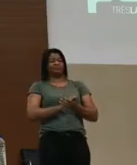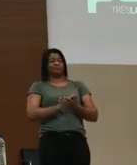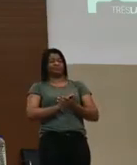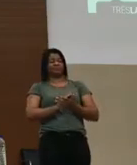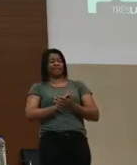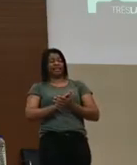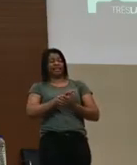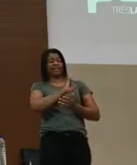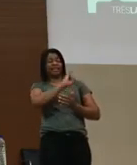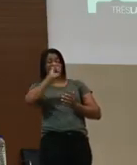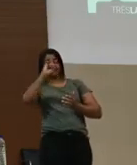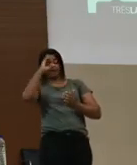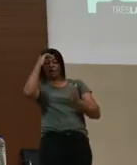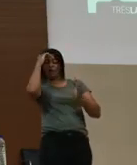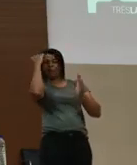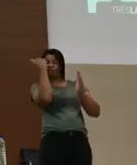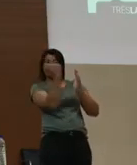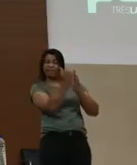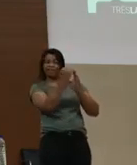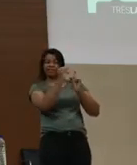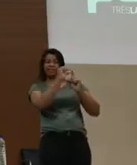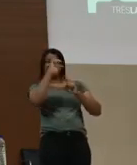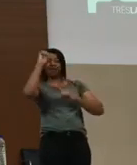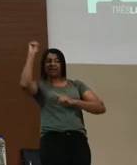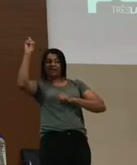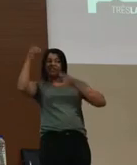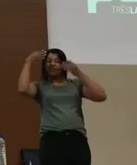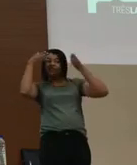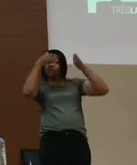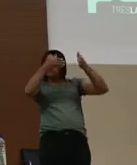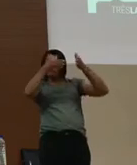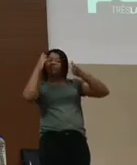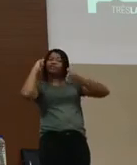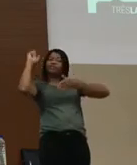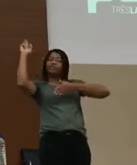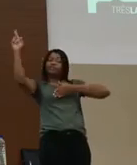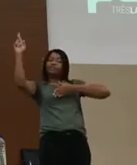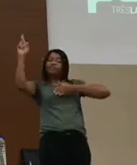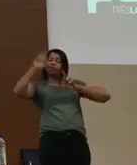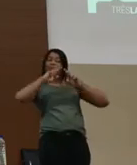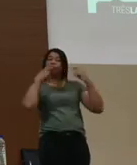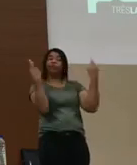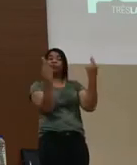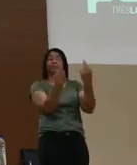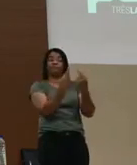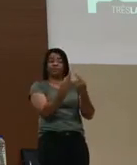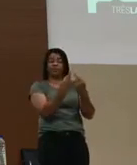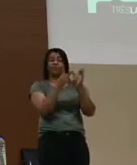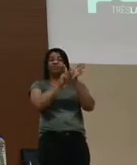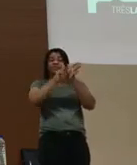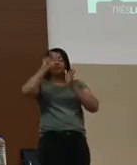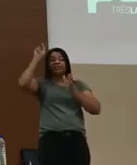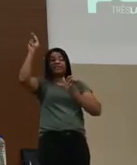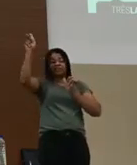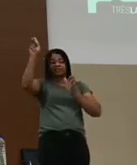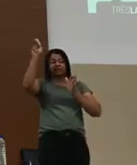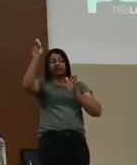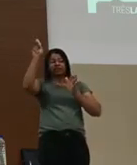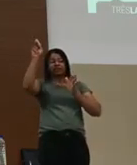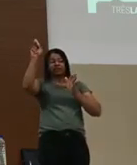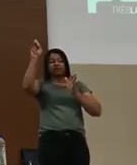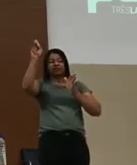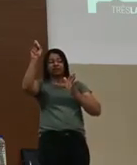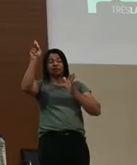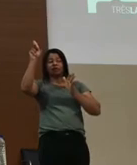dentro da obra do propósito do Senhor, dentro daquilo que é do reino de Jesus, dentro daquilo que leva